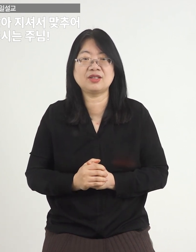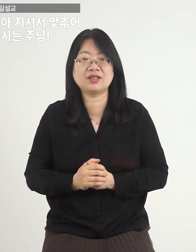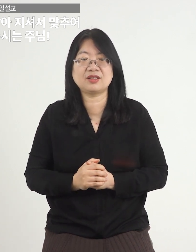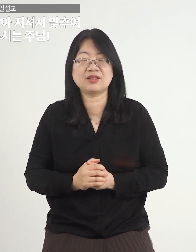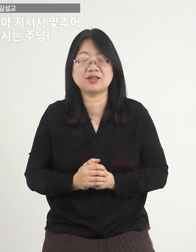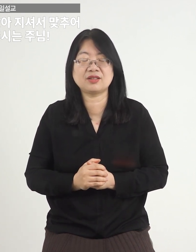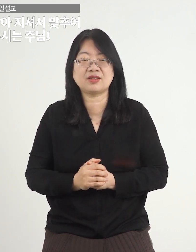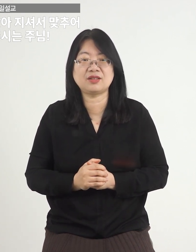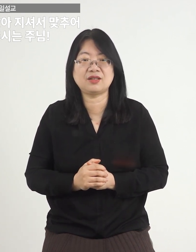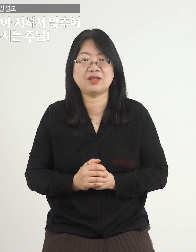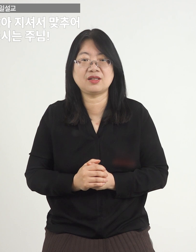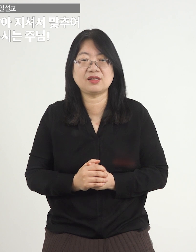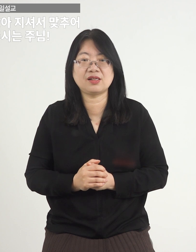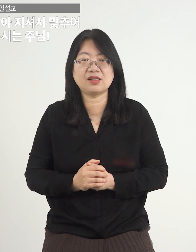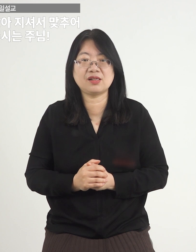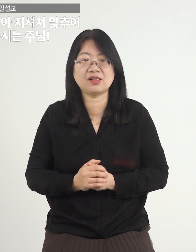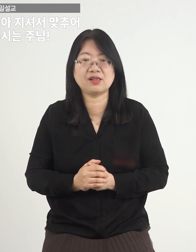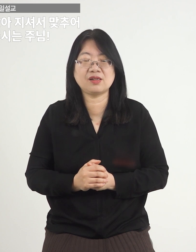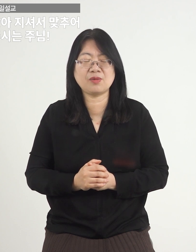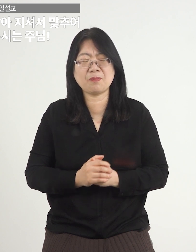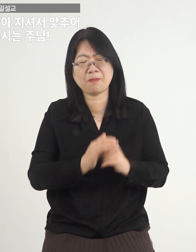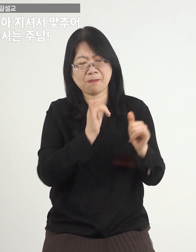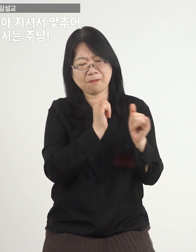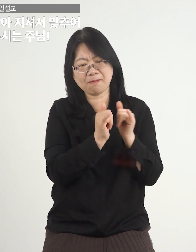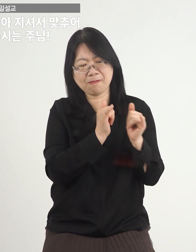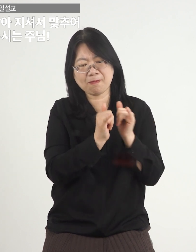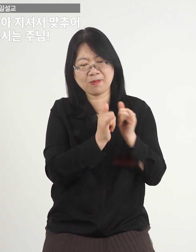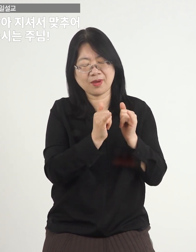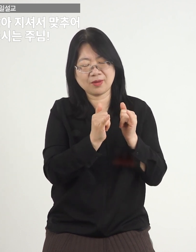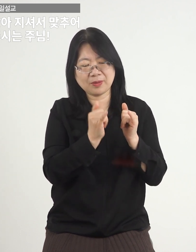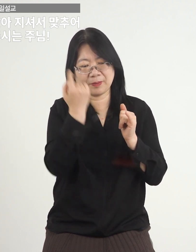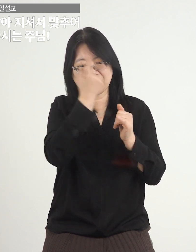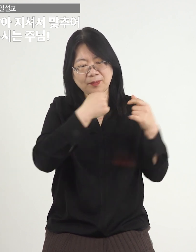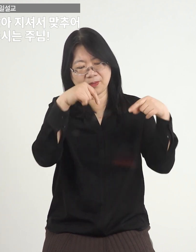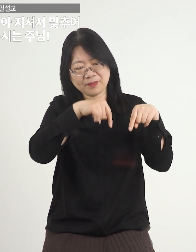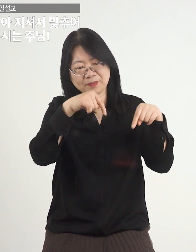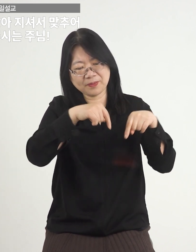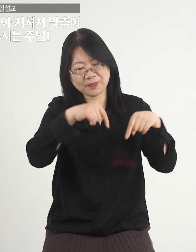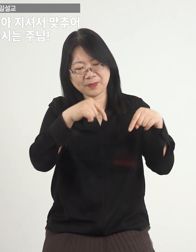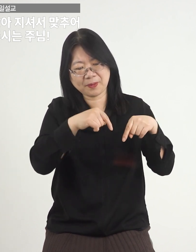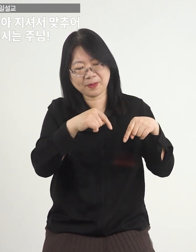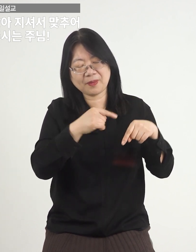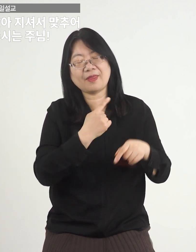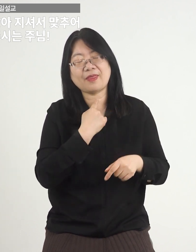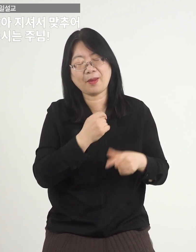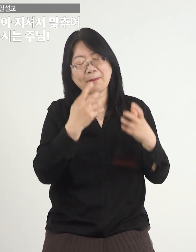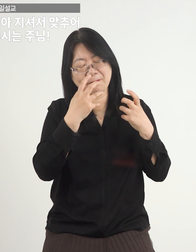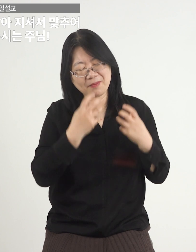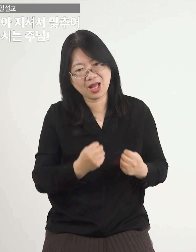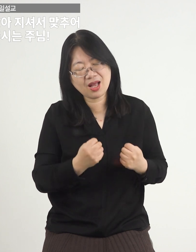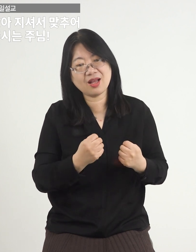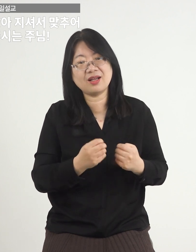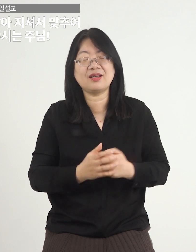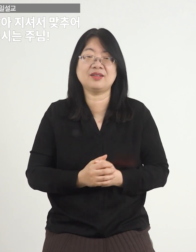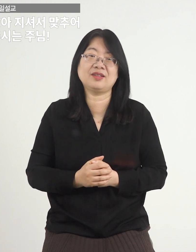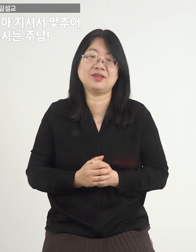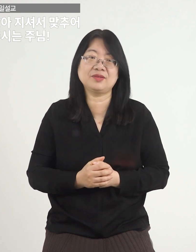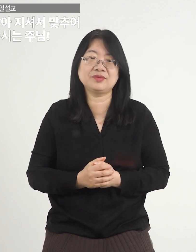얼마나 많은 인터뷰와 또 면접을 치루어냈겠습니까?